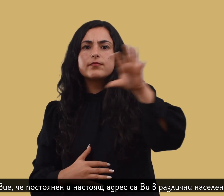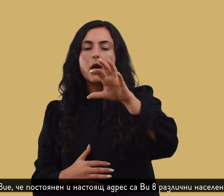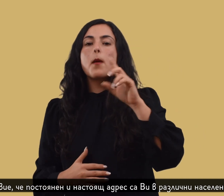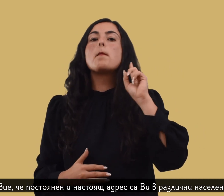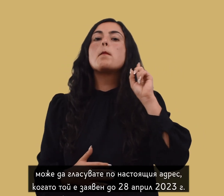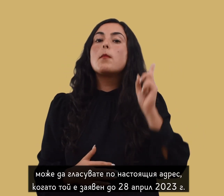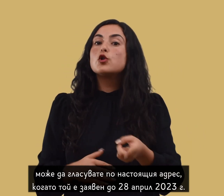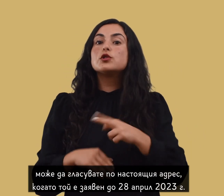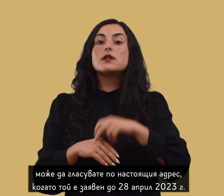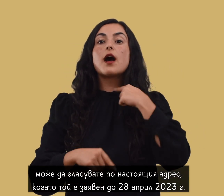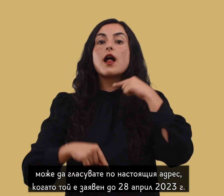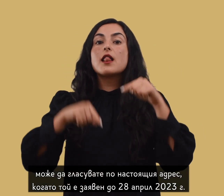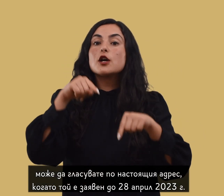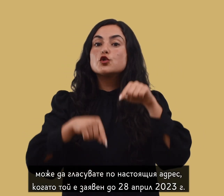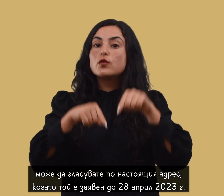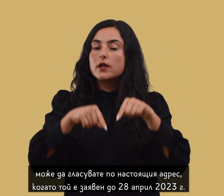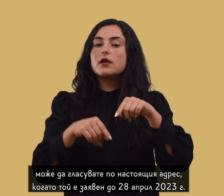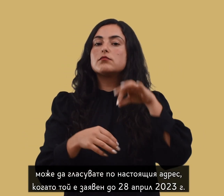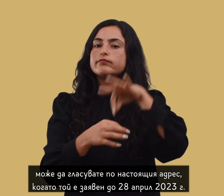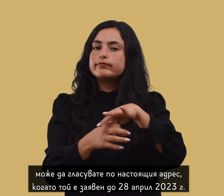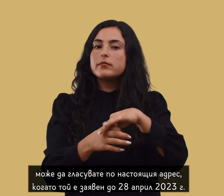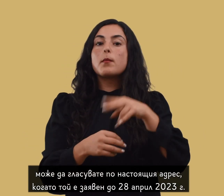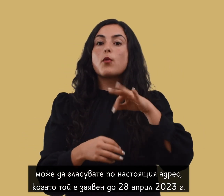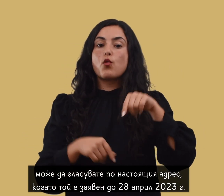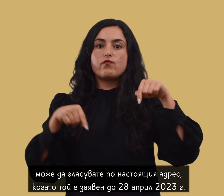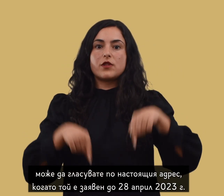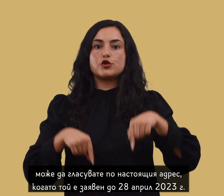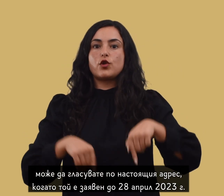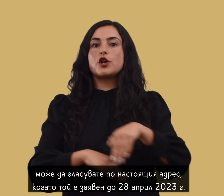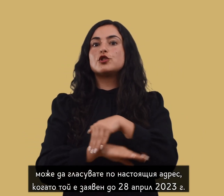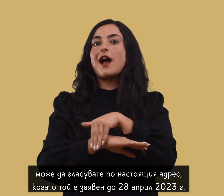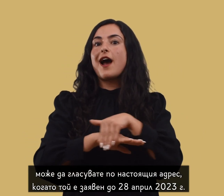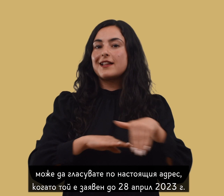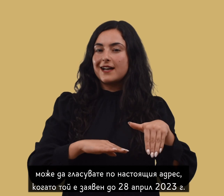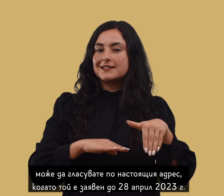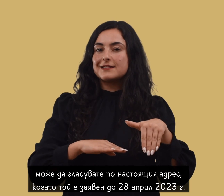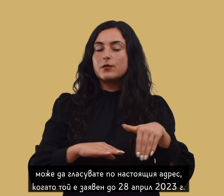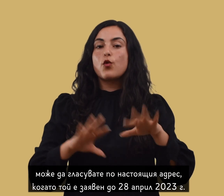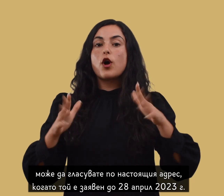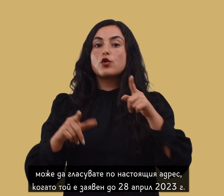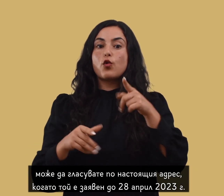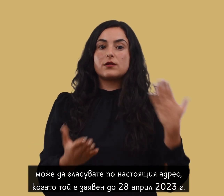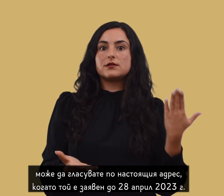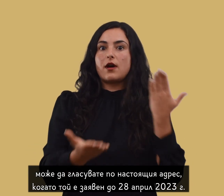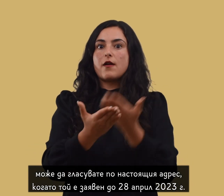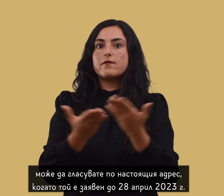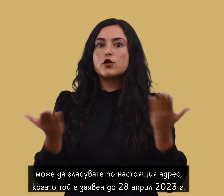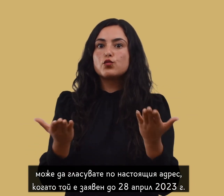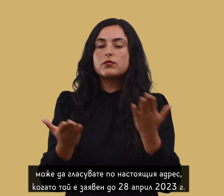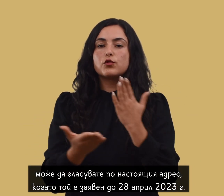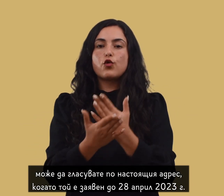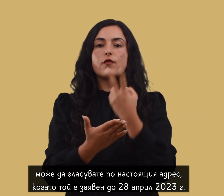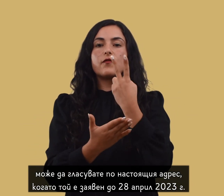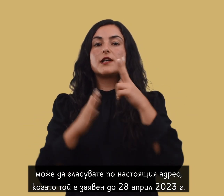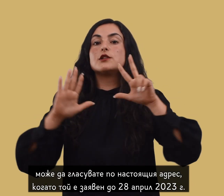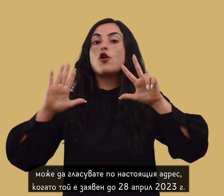може да гласувате по настоящия адрес, когато той е заявен до 28 април